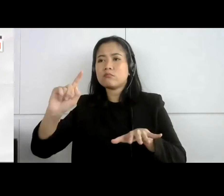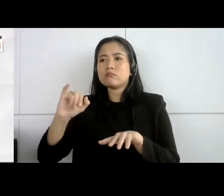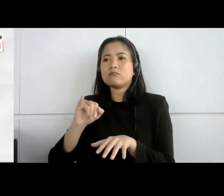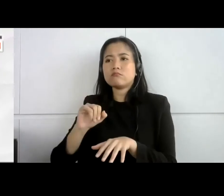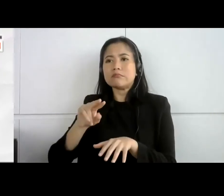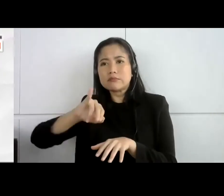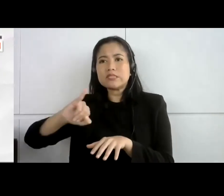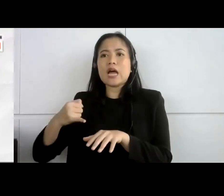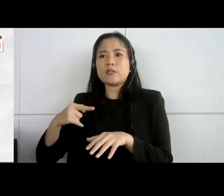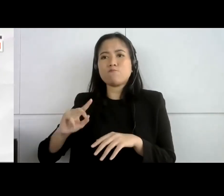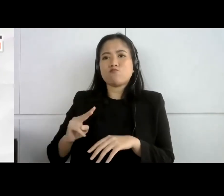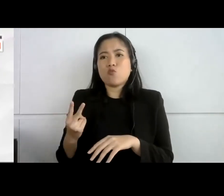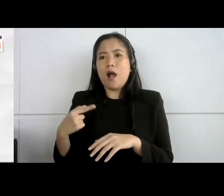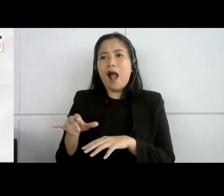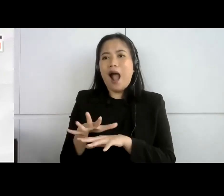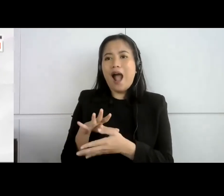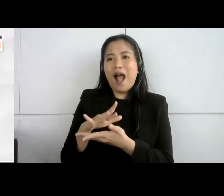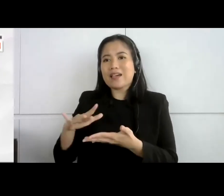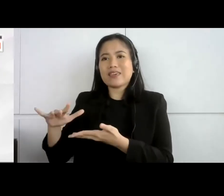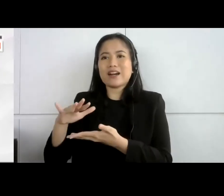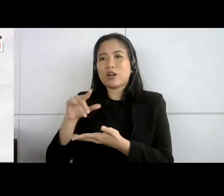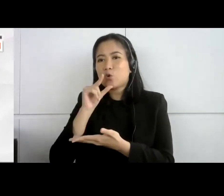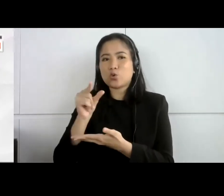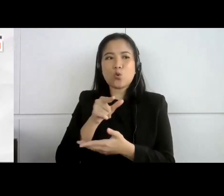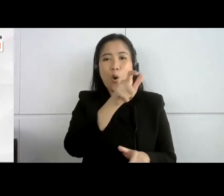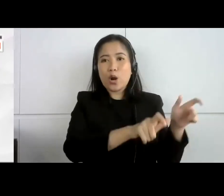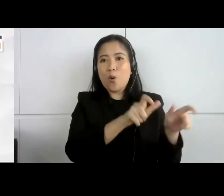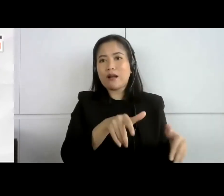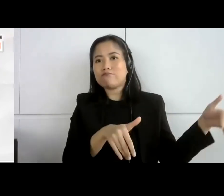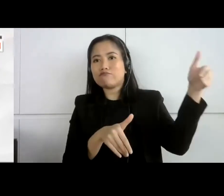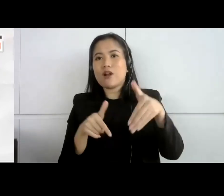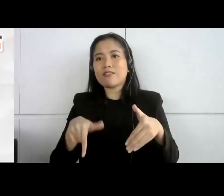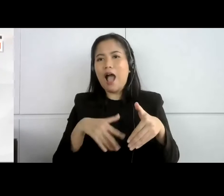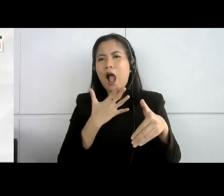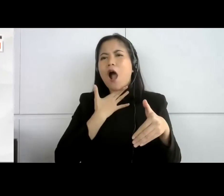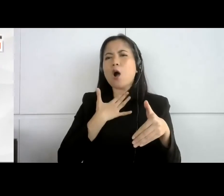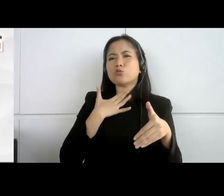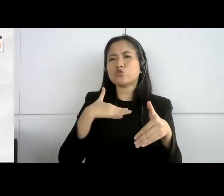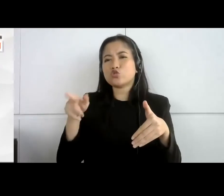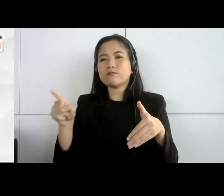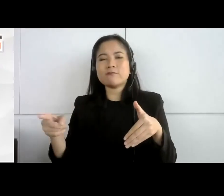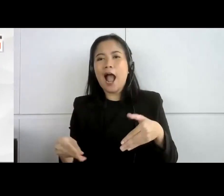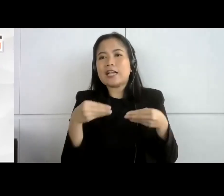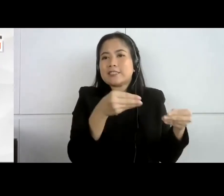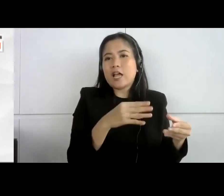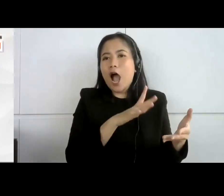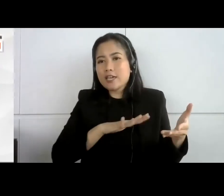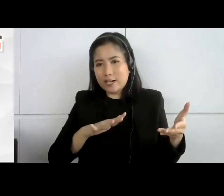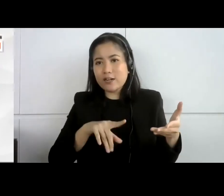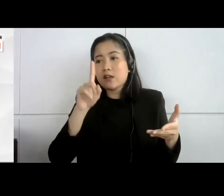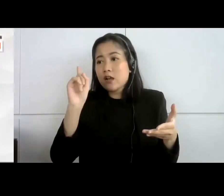untuk melepaskan dahaga bagi kapila-kapila yang sedang kehausan. Jika engkau berada di tengah